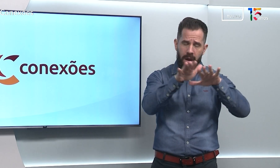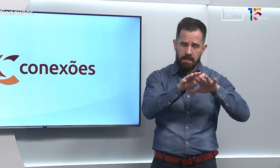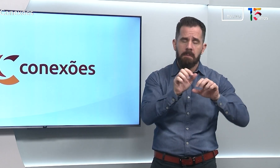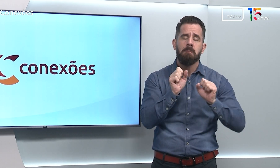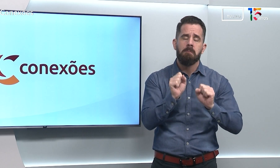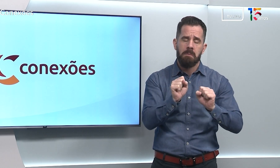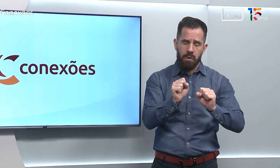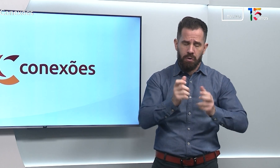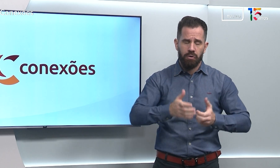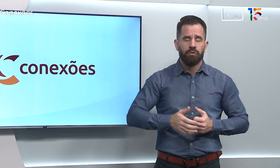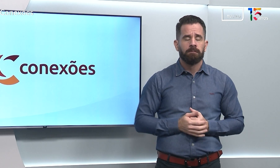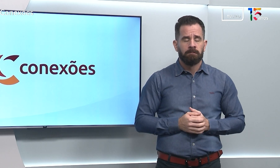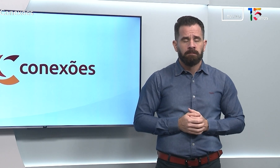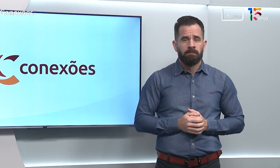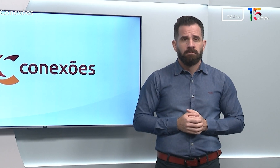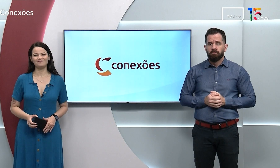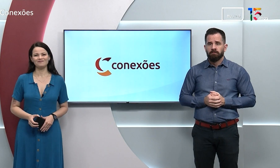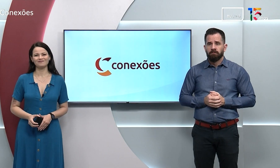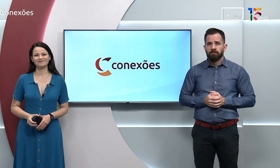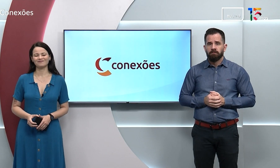da ampla concorrência.